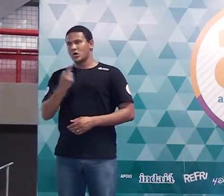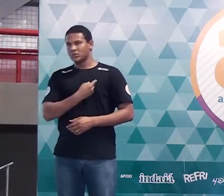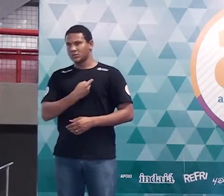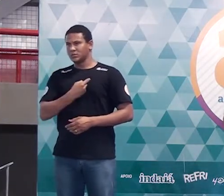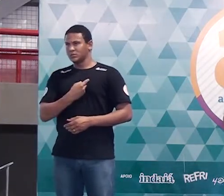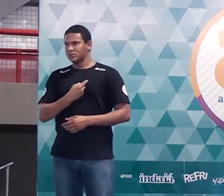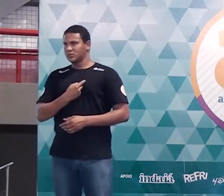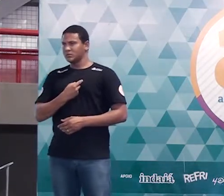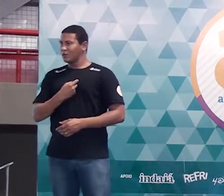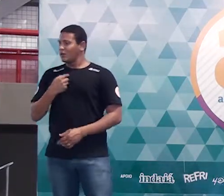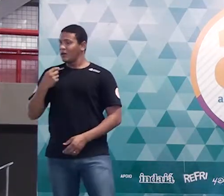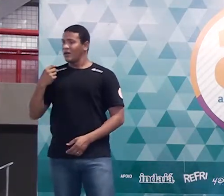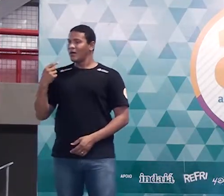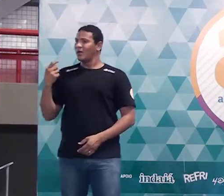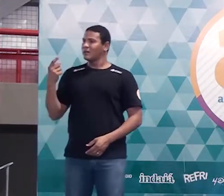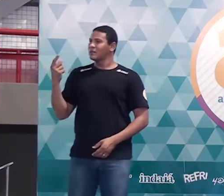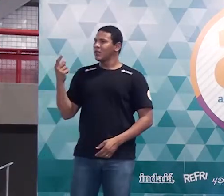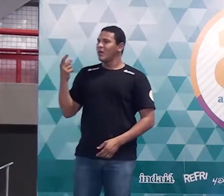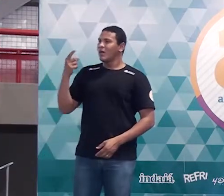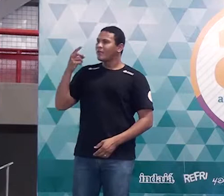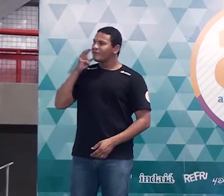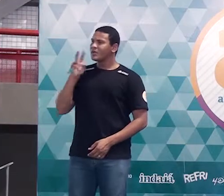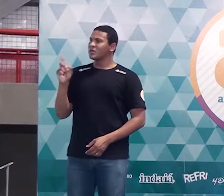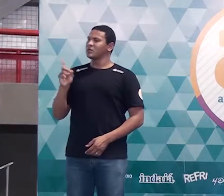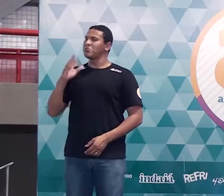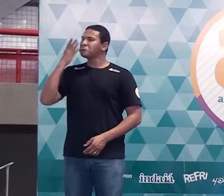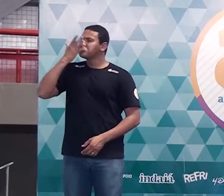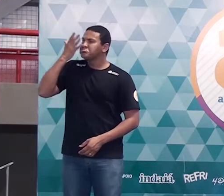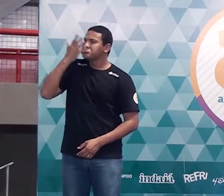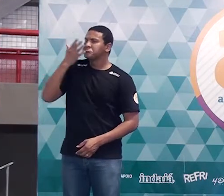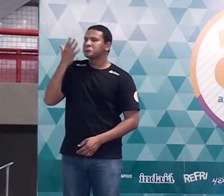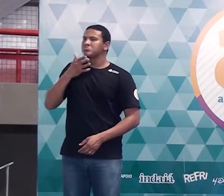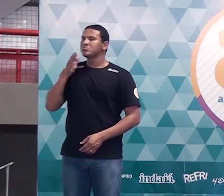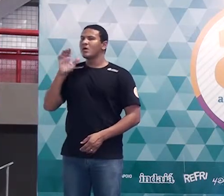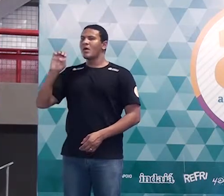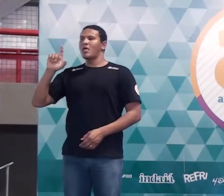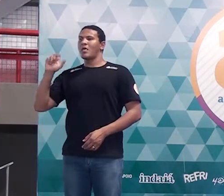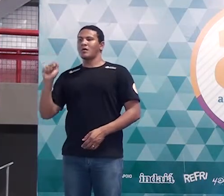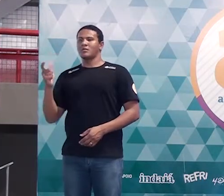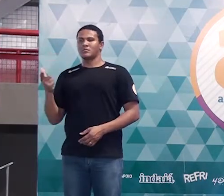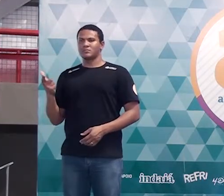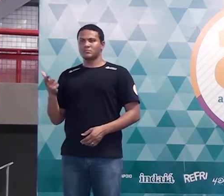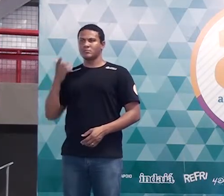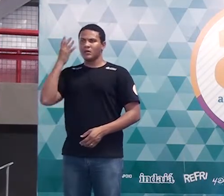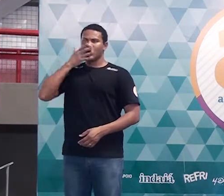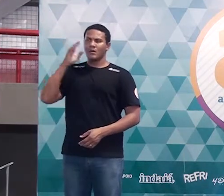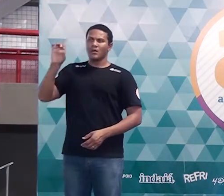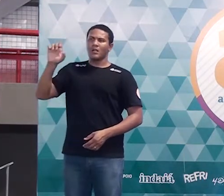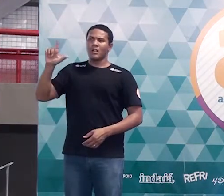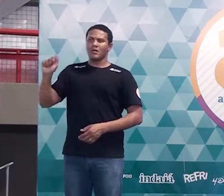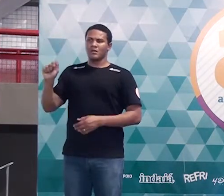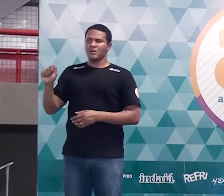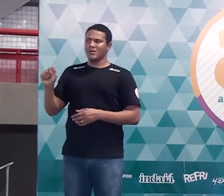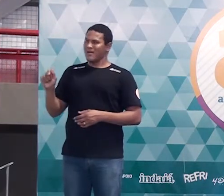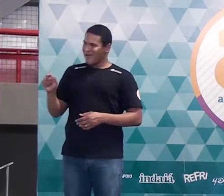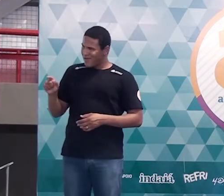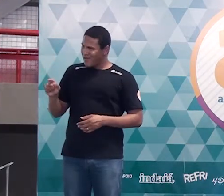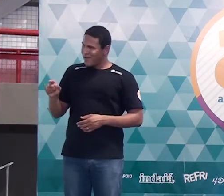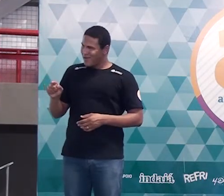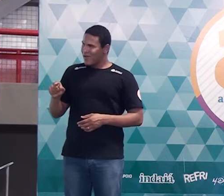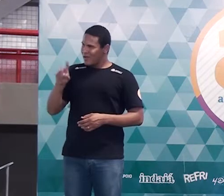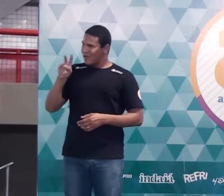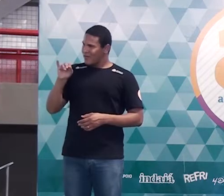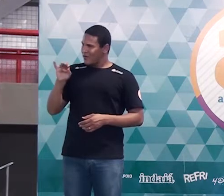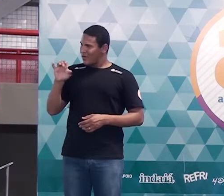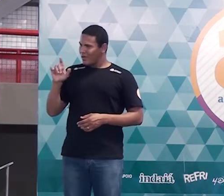viu ela. Professor, eu vi ele. Ah, você estava no zoológico? Era, foi